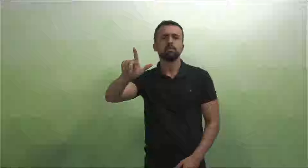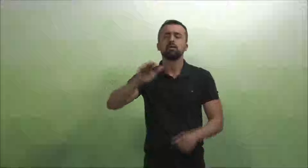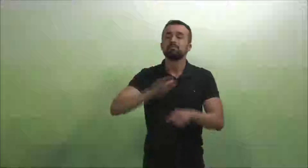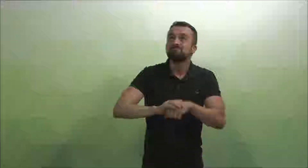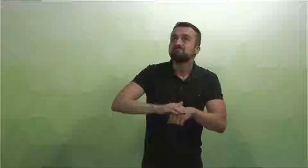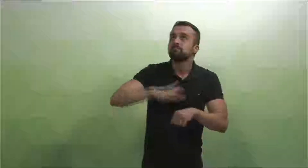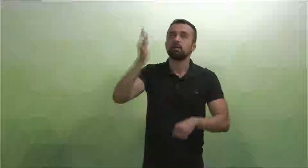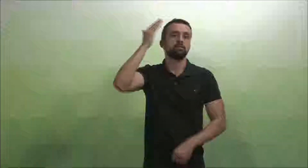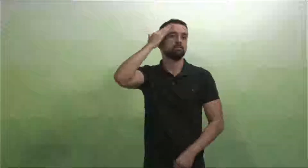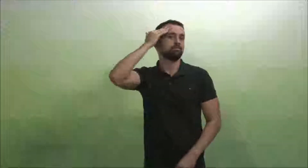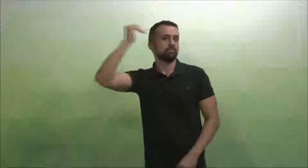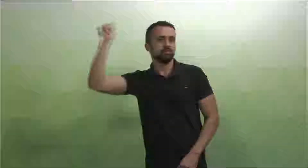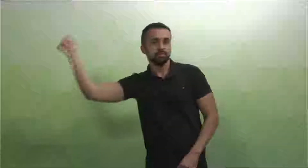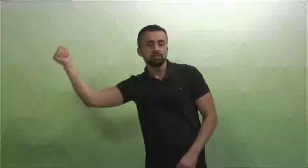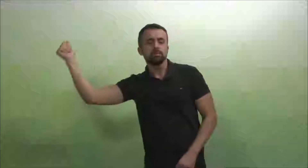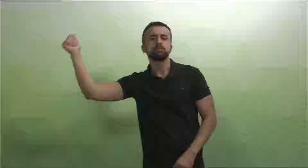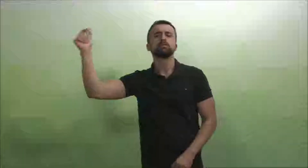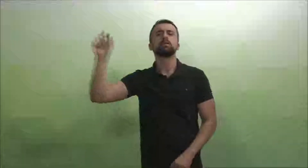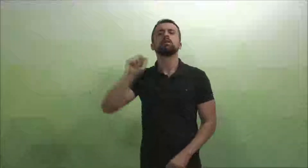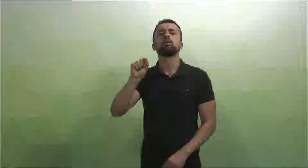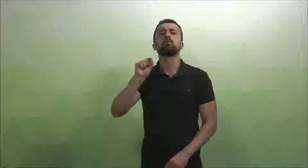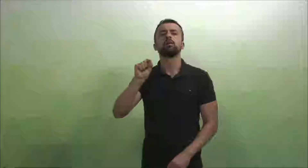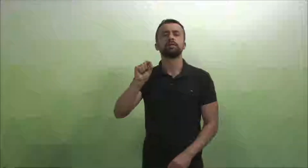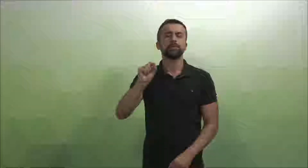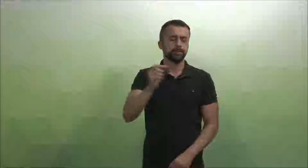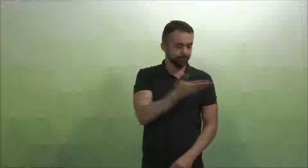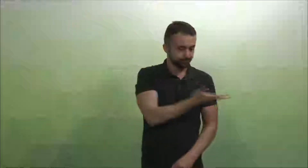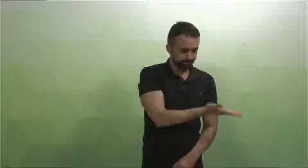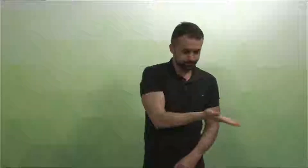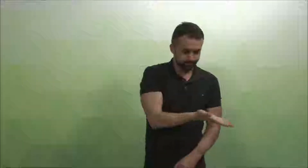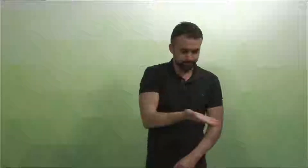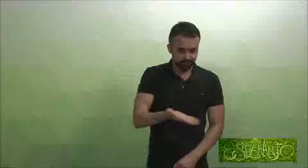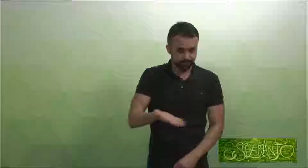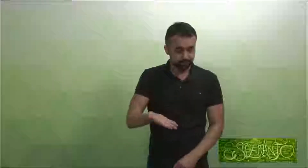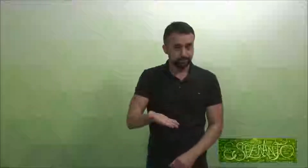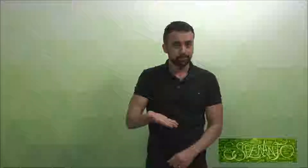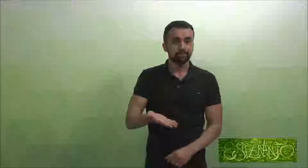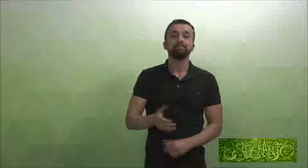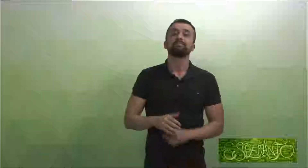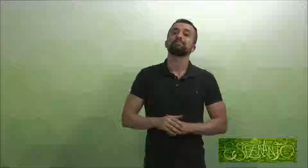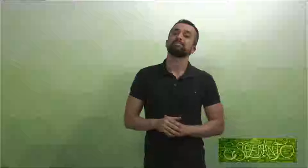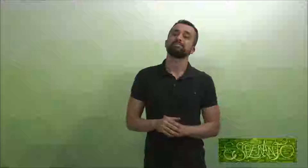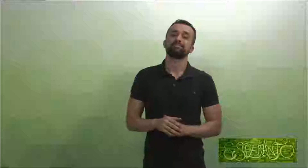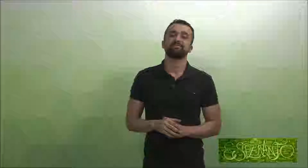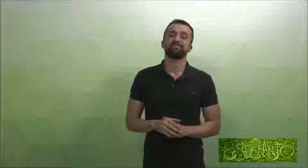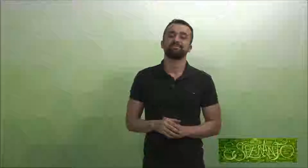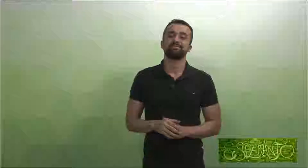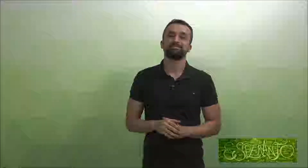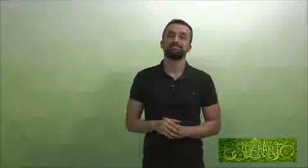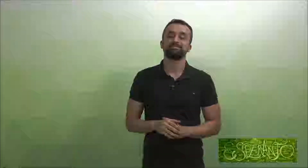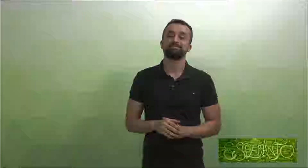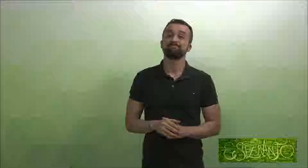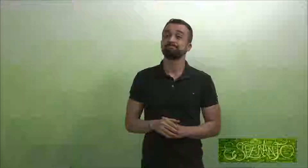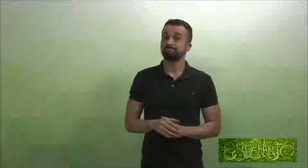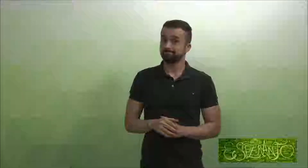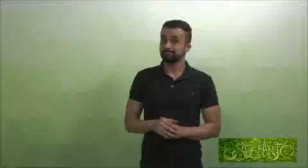A língua artificial mais famosa é o Esperanto, no caso das línguas